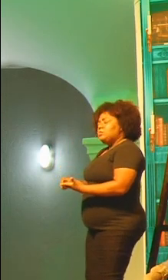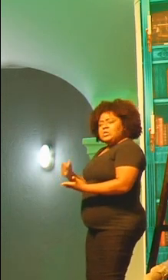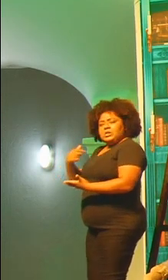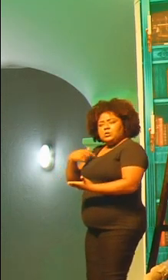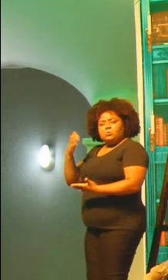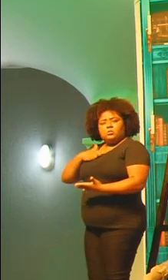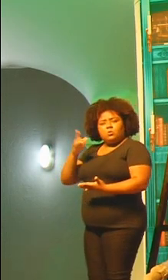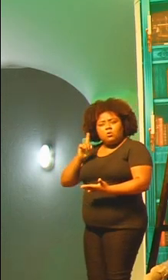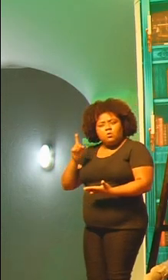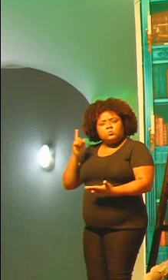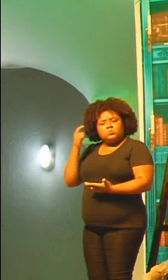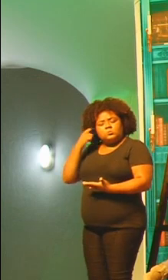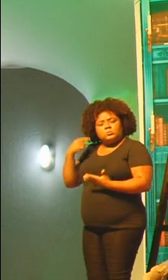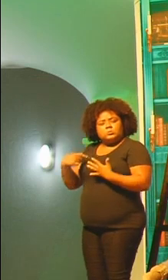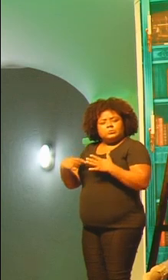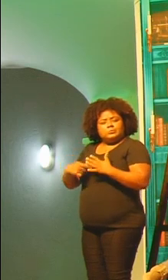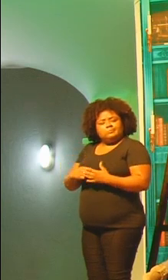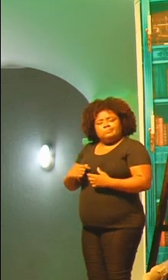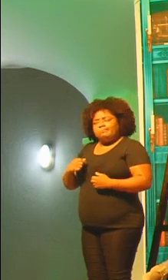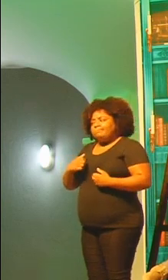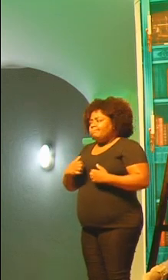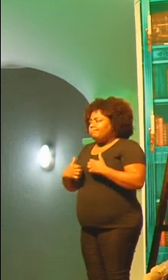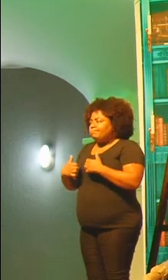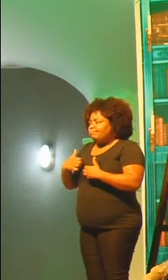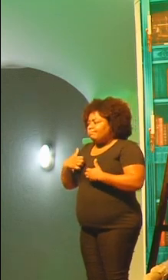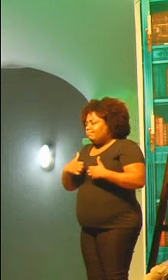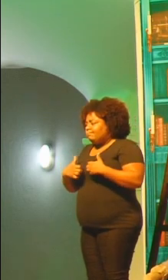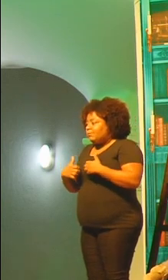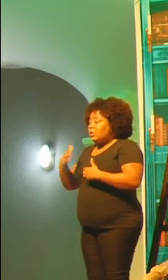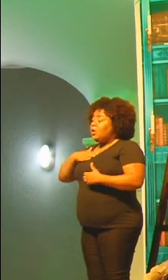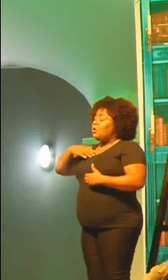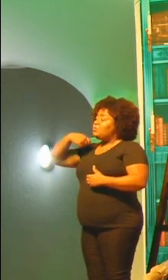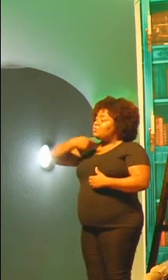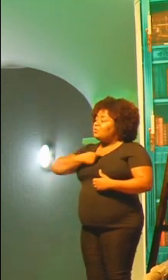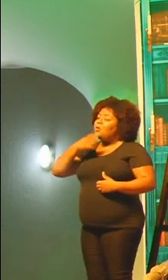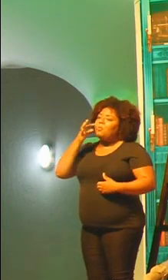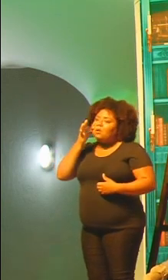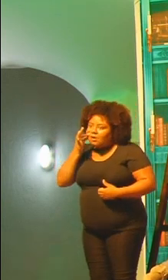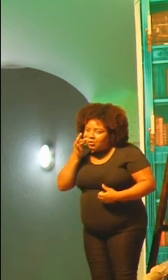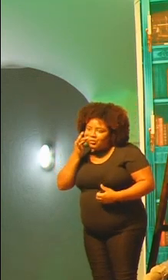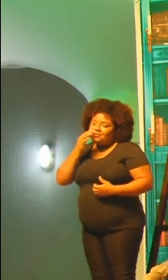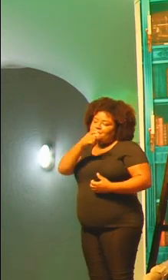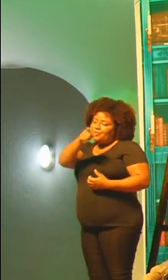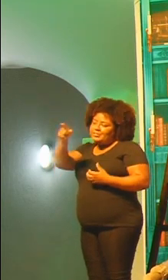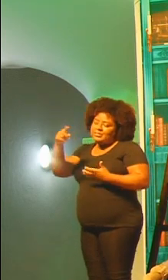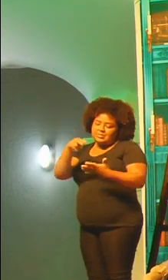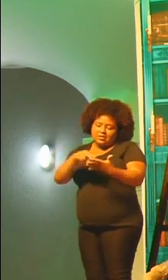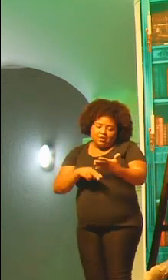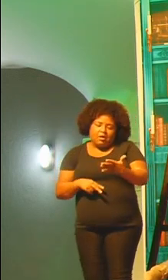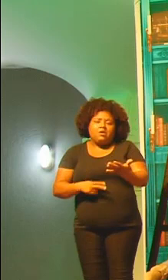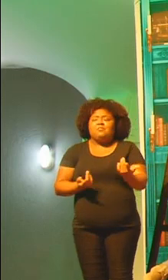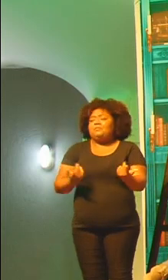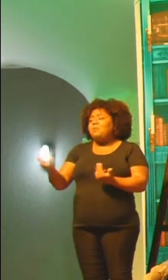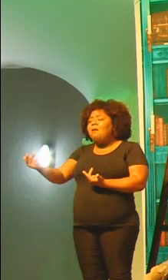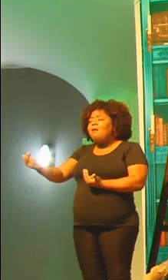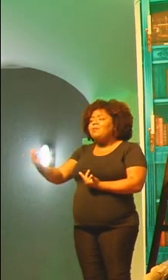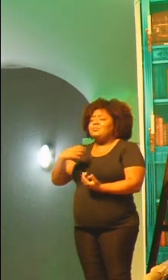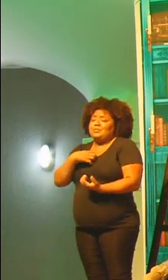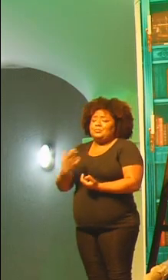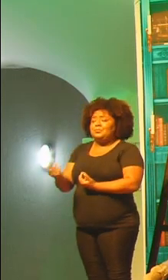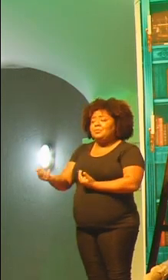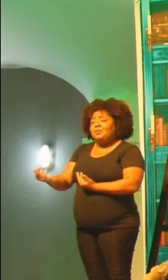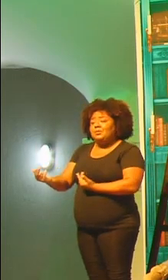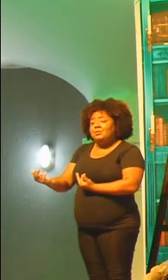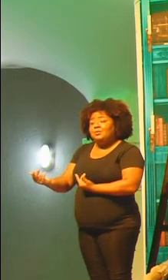incomoda, e eu sou humano, né? Isso vai incomodar muitos de vocês, e é uma história que